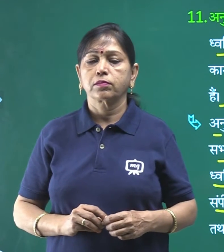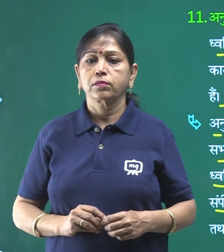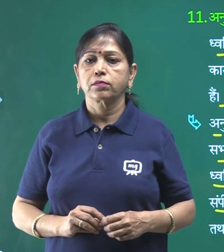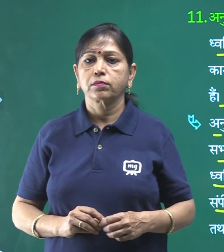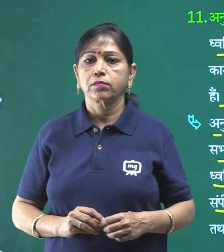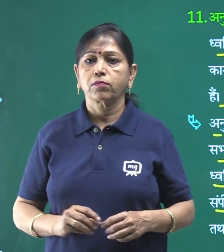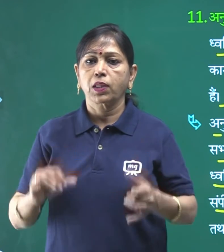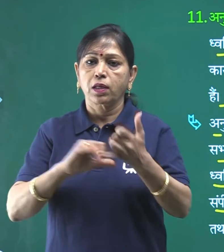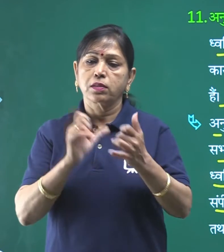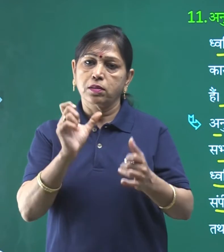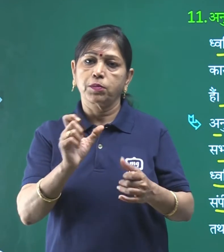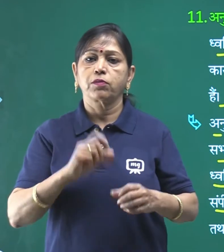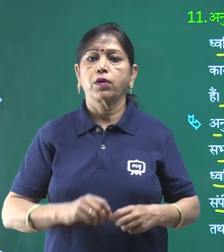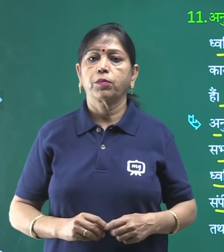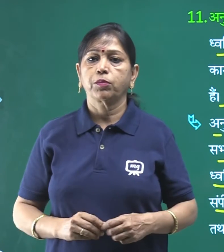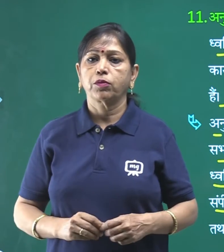संपीड़ित फाइबर बोर्ड,